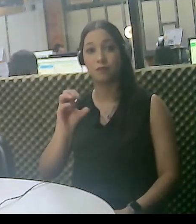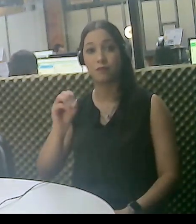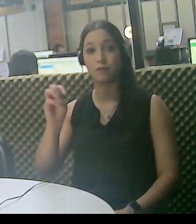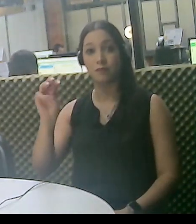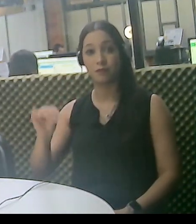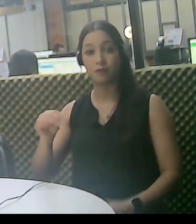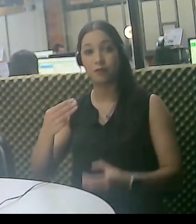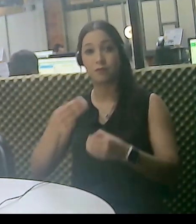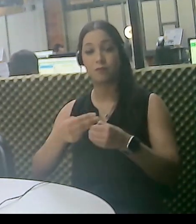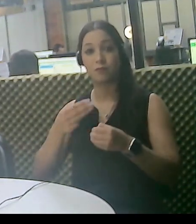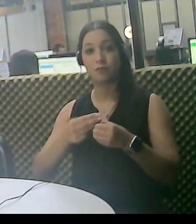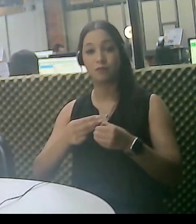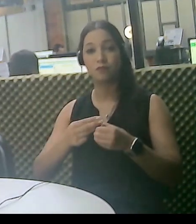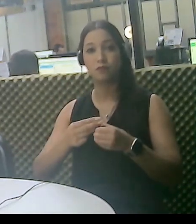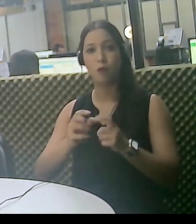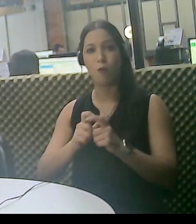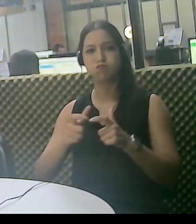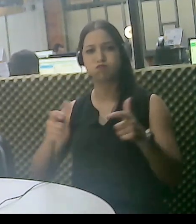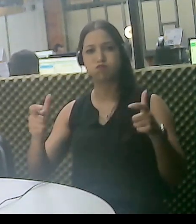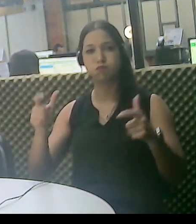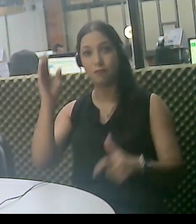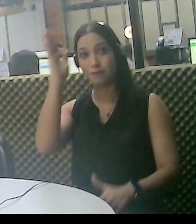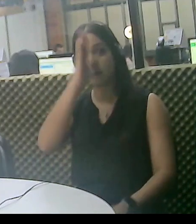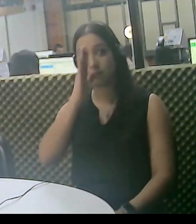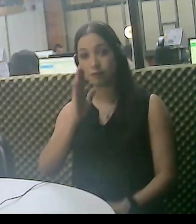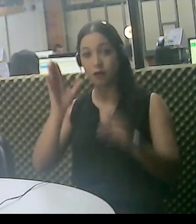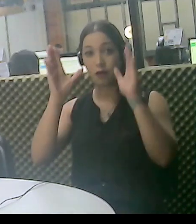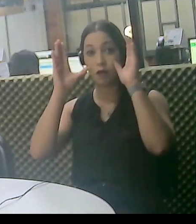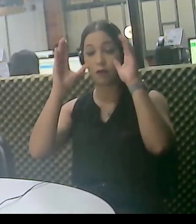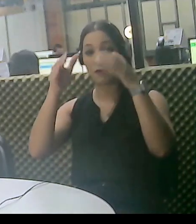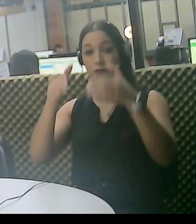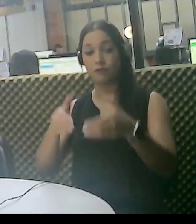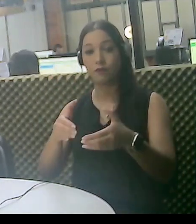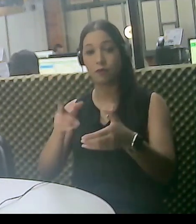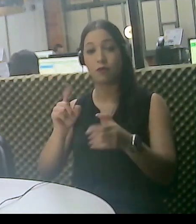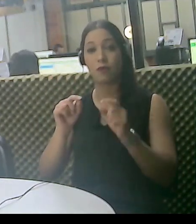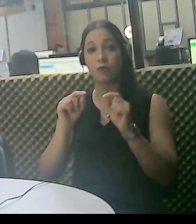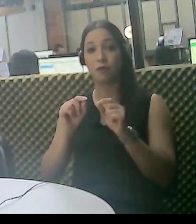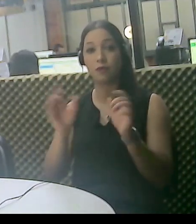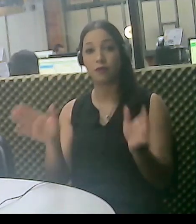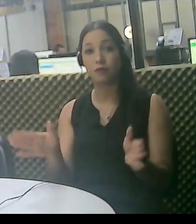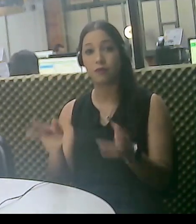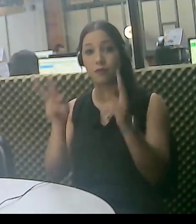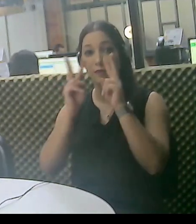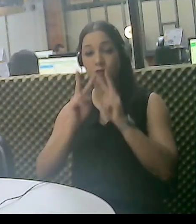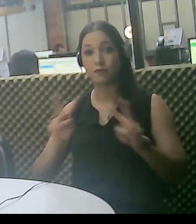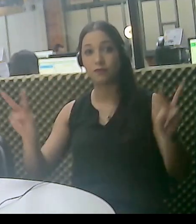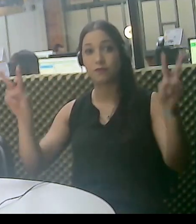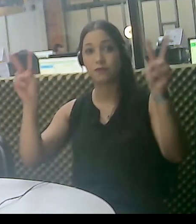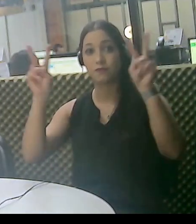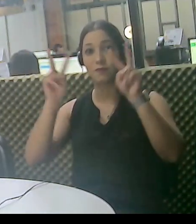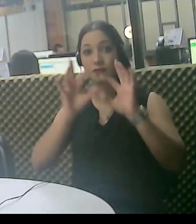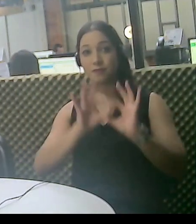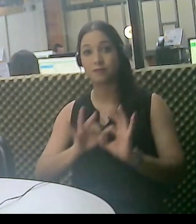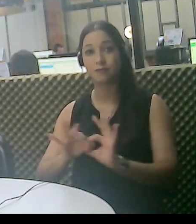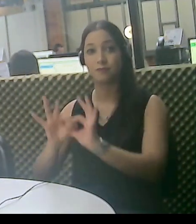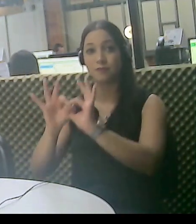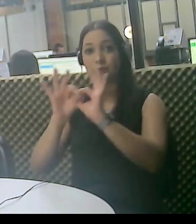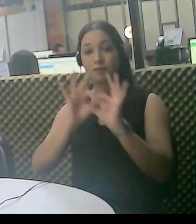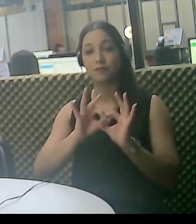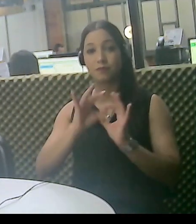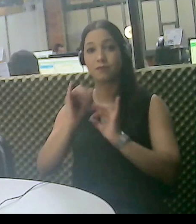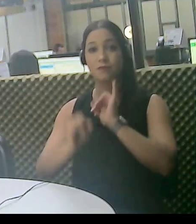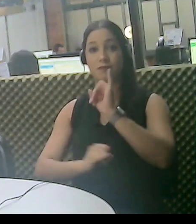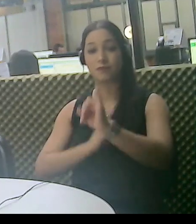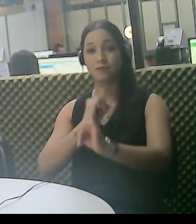municípios mais populosos do Brasil. O enfoque está nas boas práticas de promoção e visibilidade, aliadas ao uso de